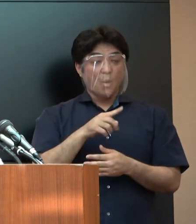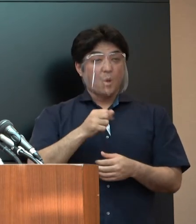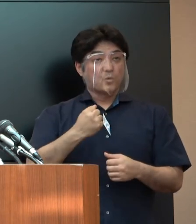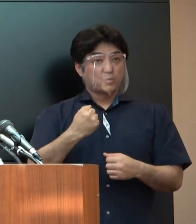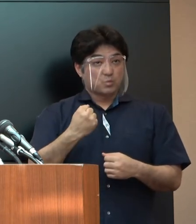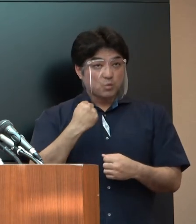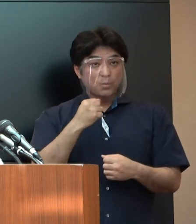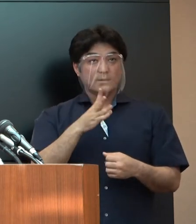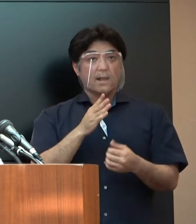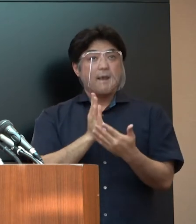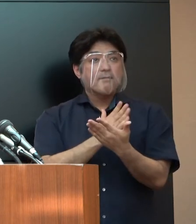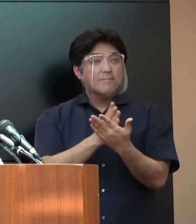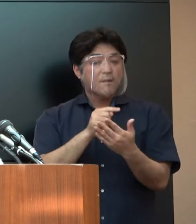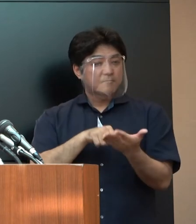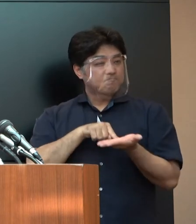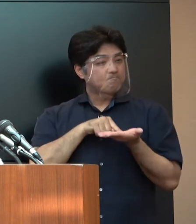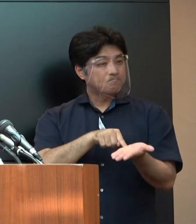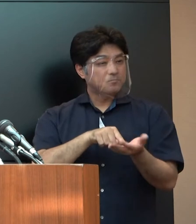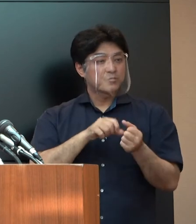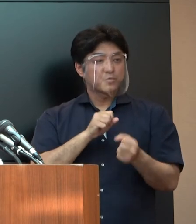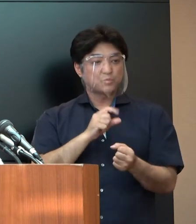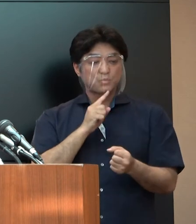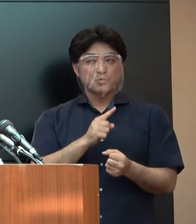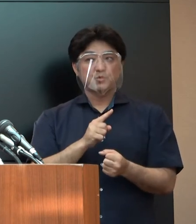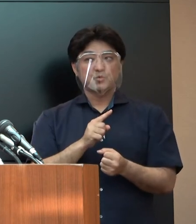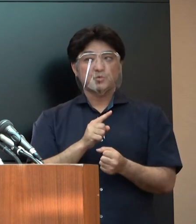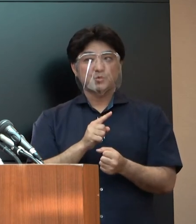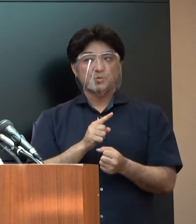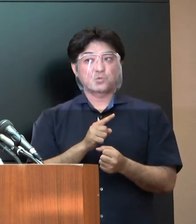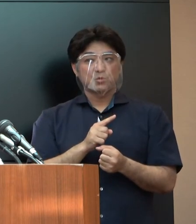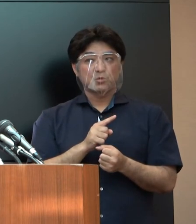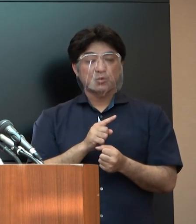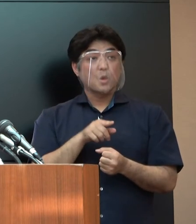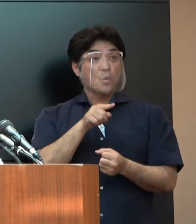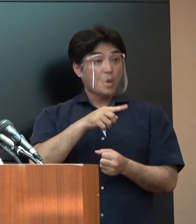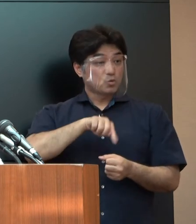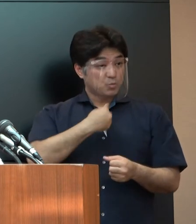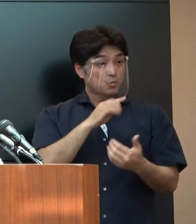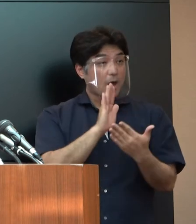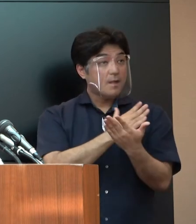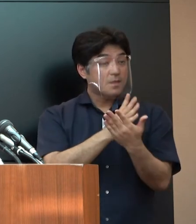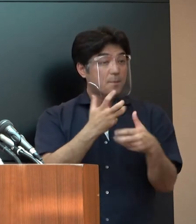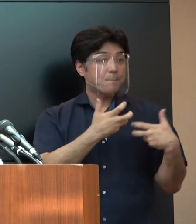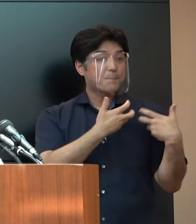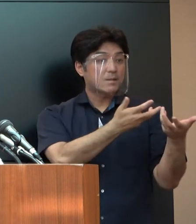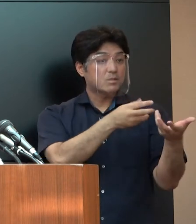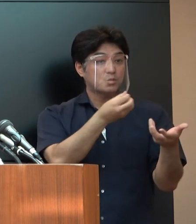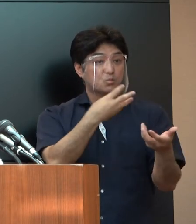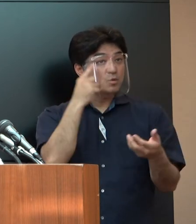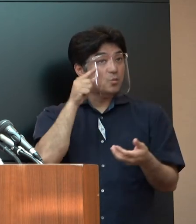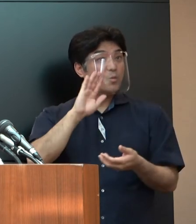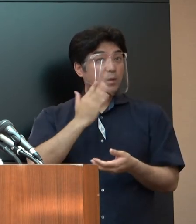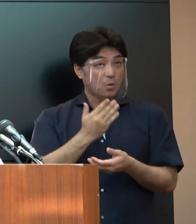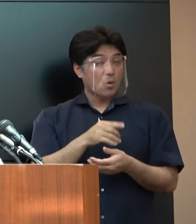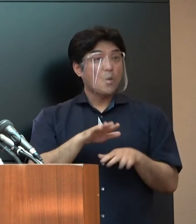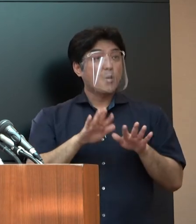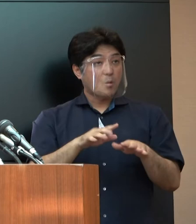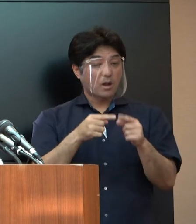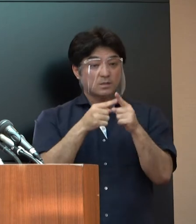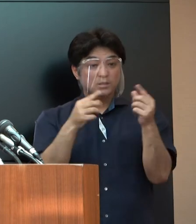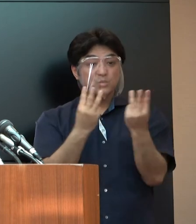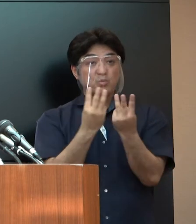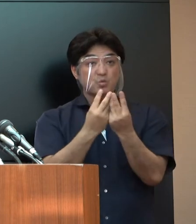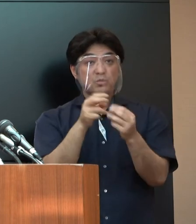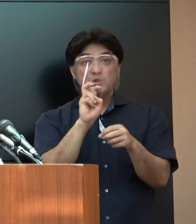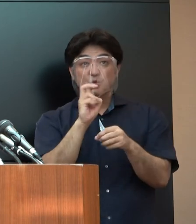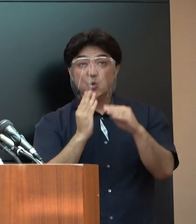制限をかけるというよりかは、その方の慎重な判断に任せる形になりますけれど、まあ、今回の20人